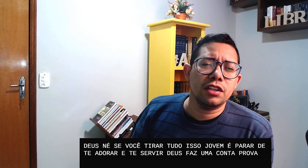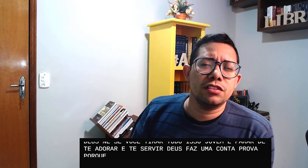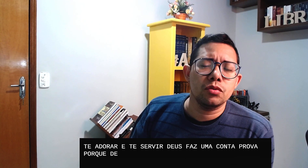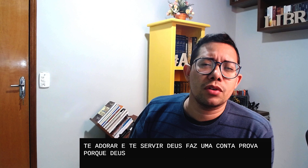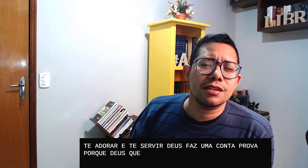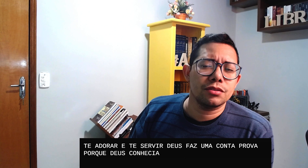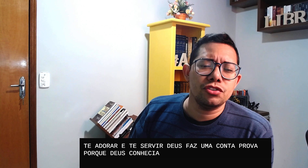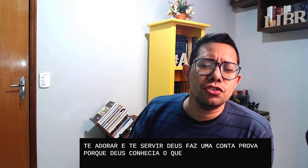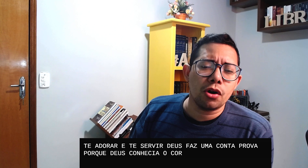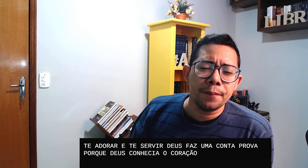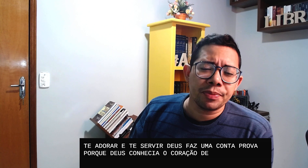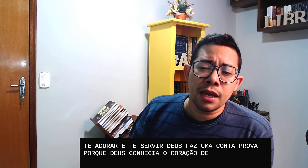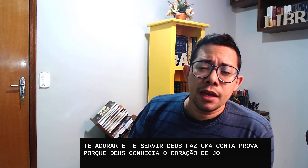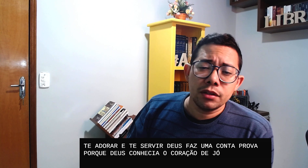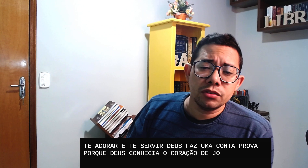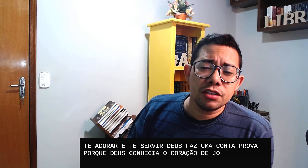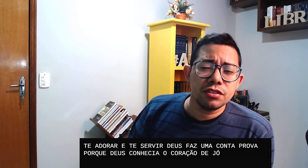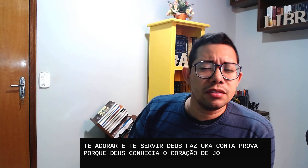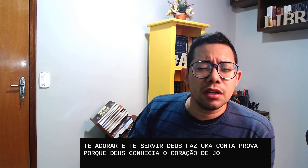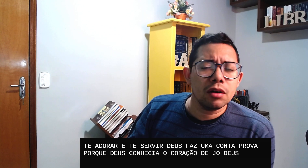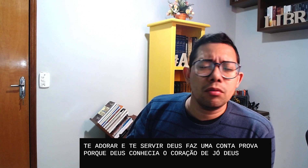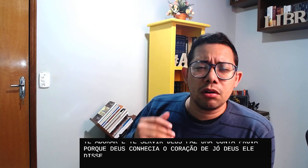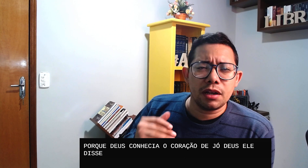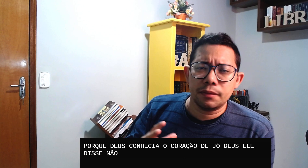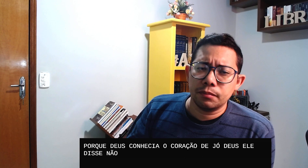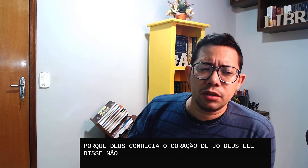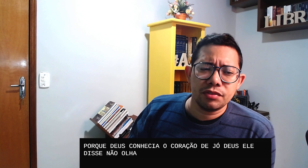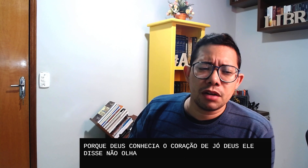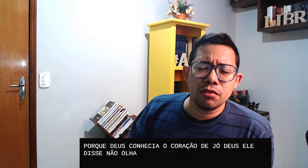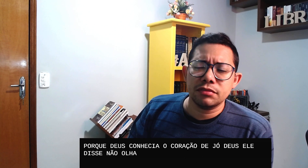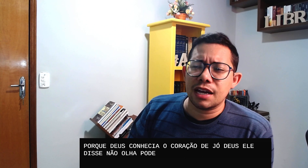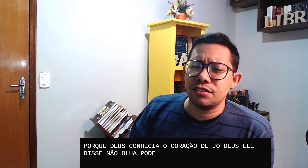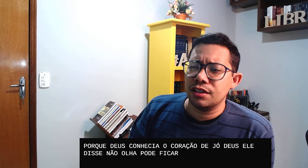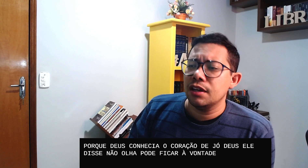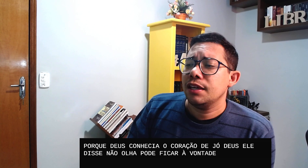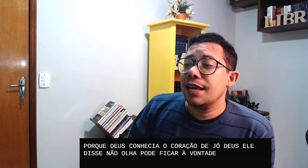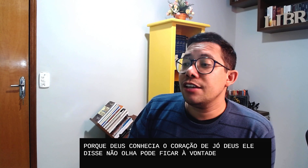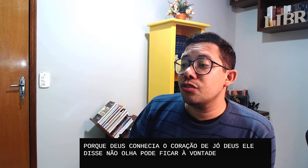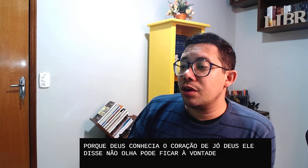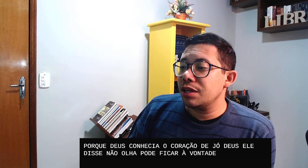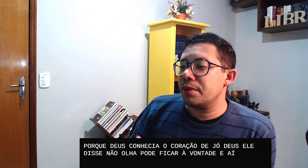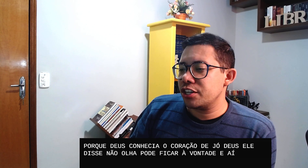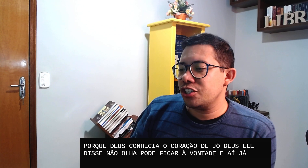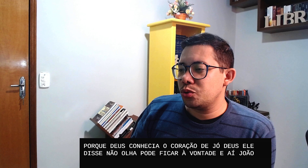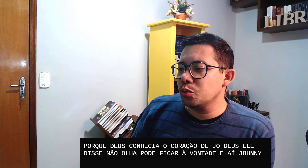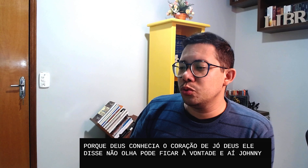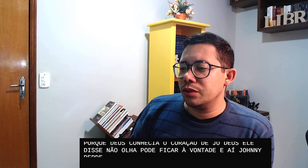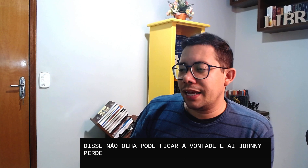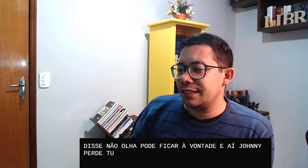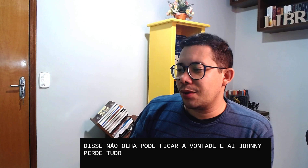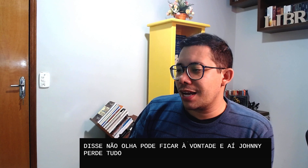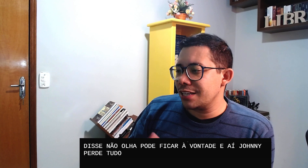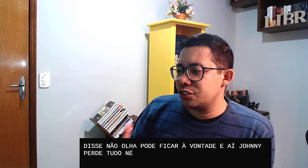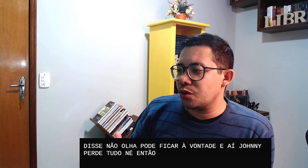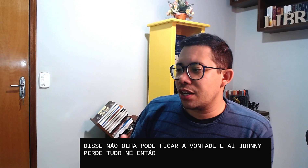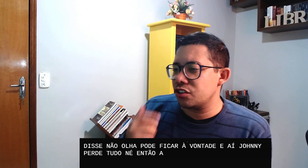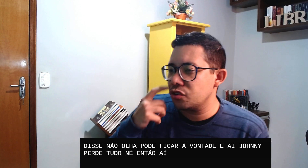conhecia o coração de Jó. Deus, ele disse: não, olha, pode ficar à vontade. E aí, Jó, ele perde tudo, né? Então, a história de